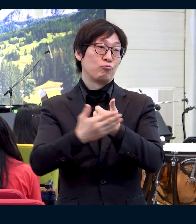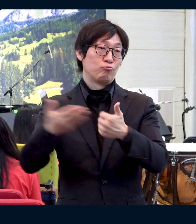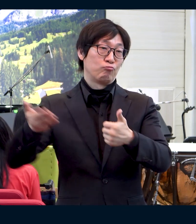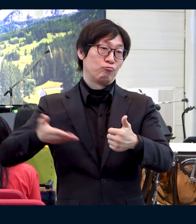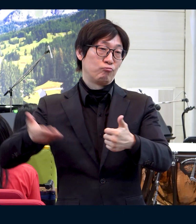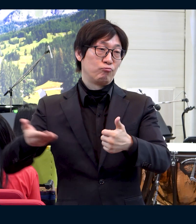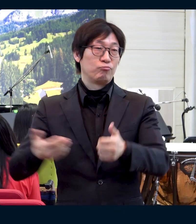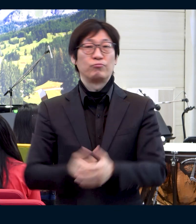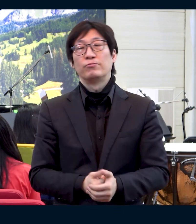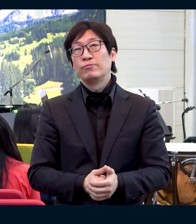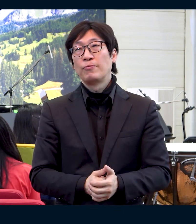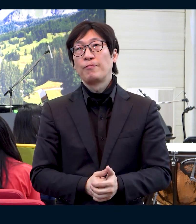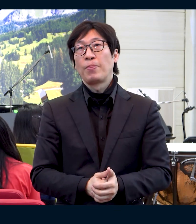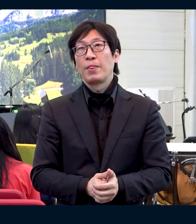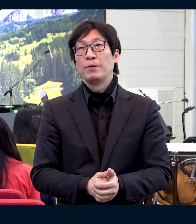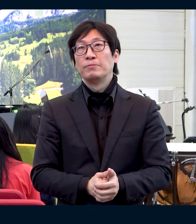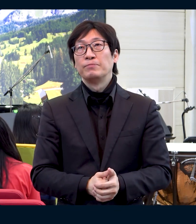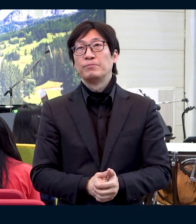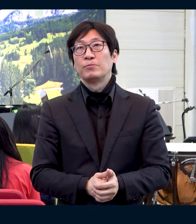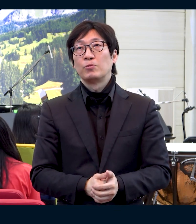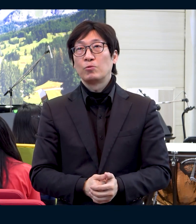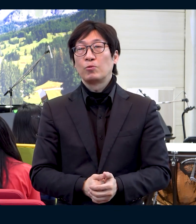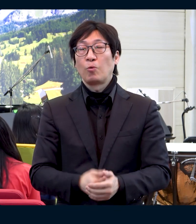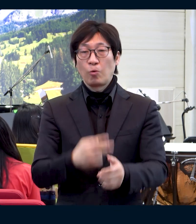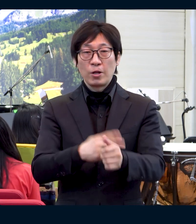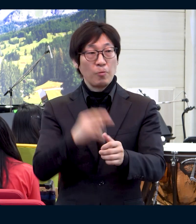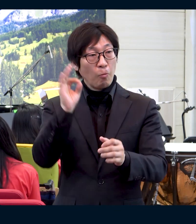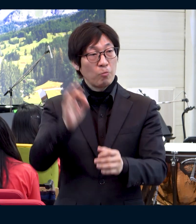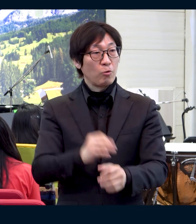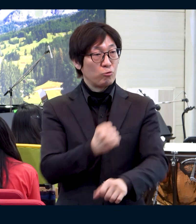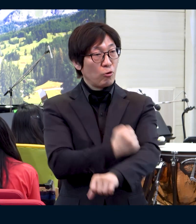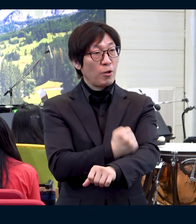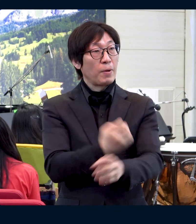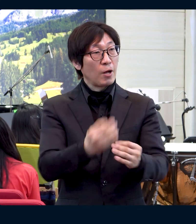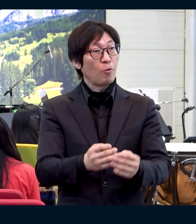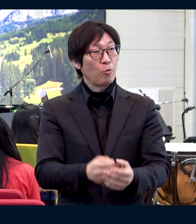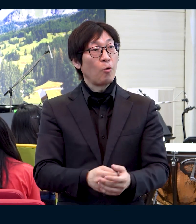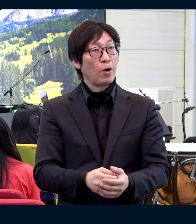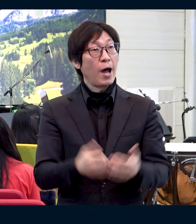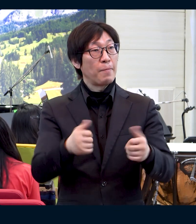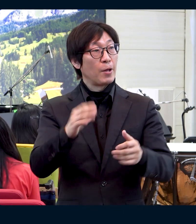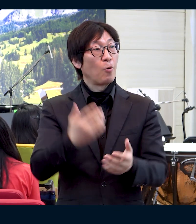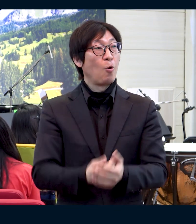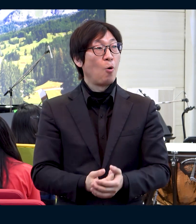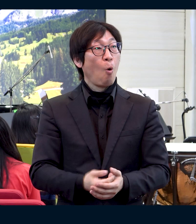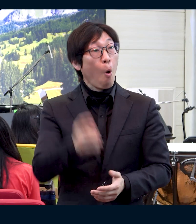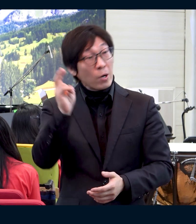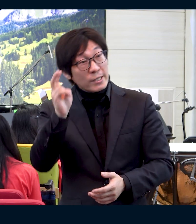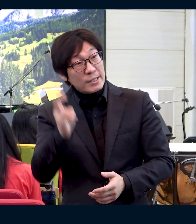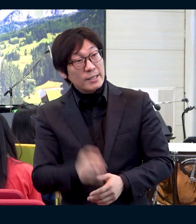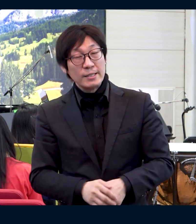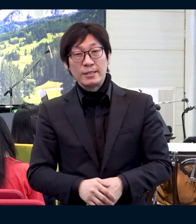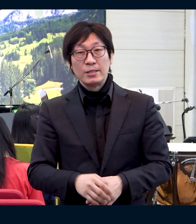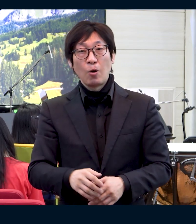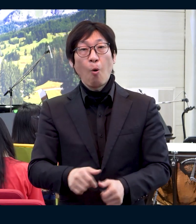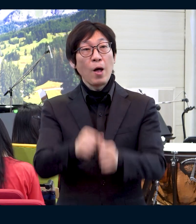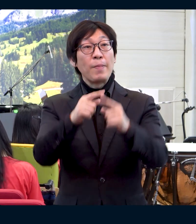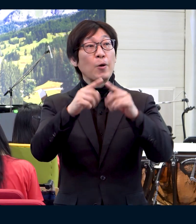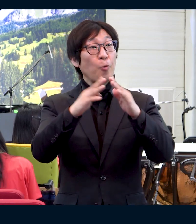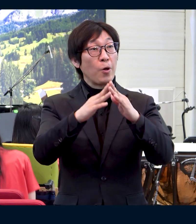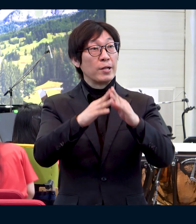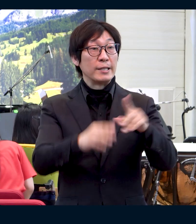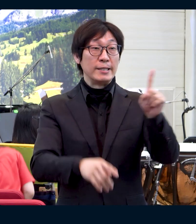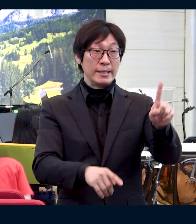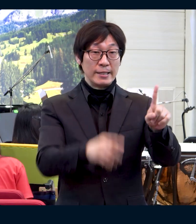격려해 주시면 좋겠습니다. 혹시 아직까지 1인 1사역, 우리 호산나 교회는 공식적인 건 모르겠지만